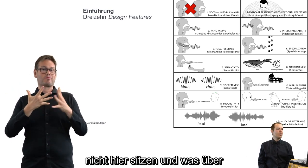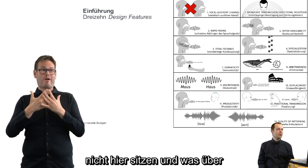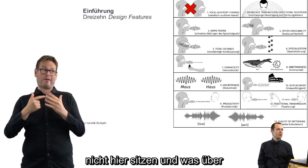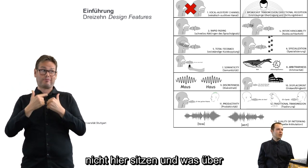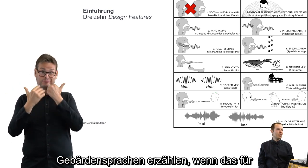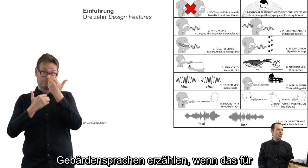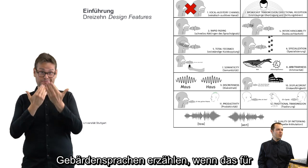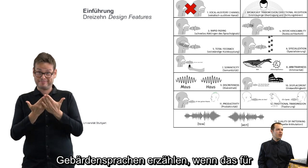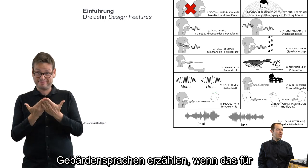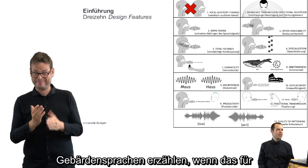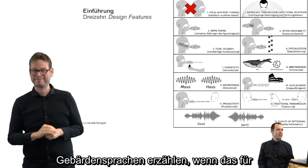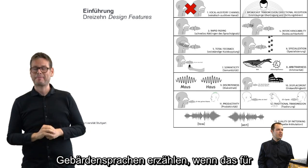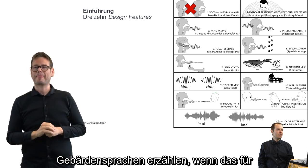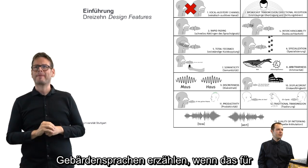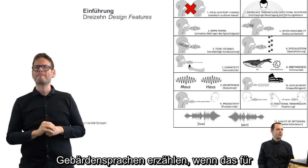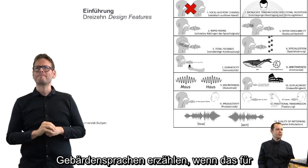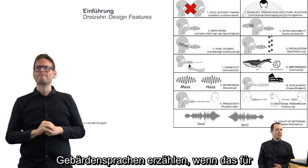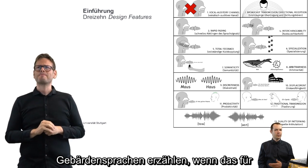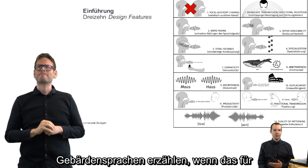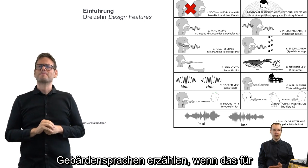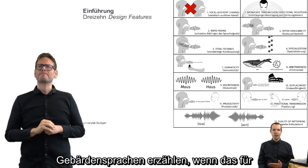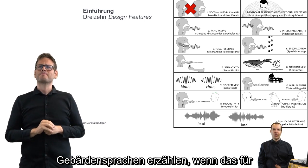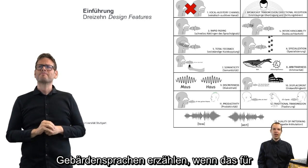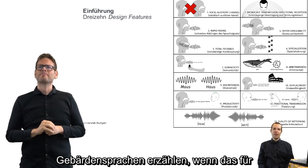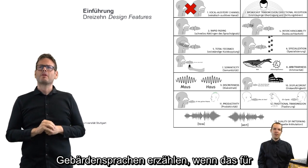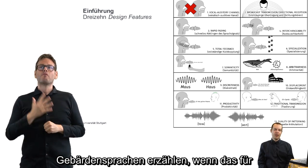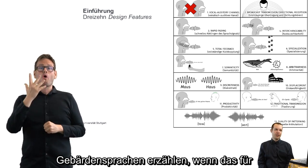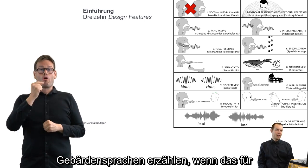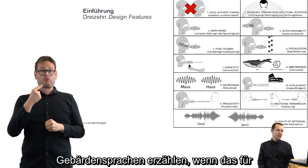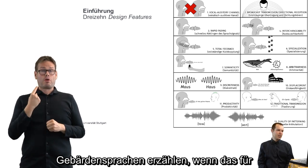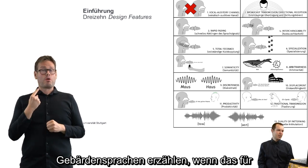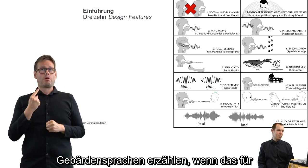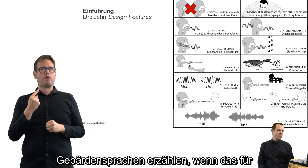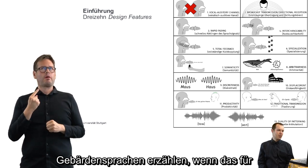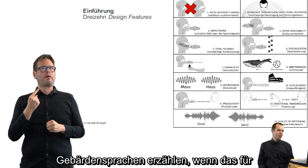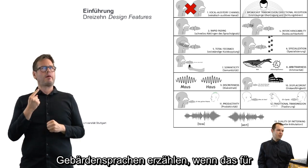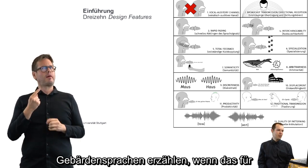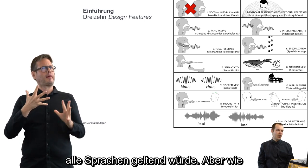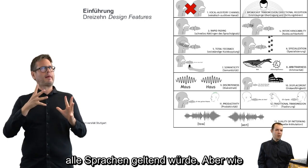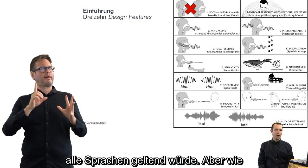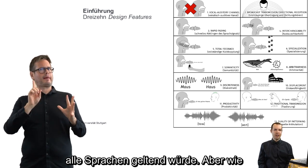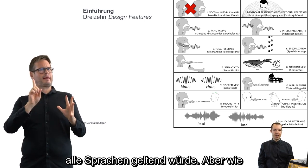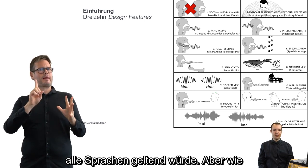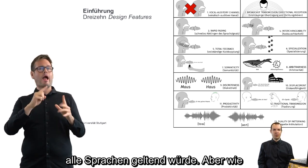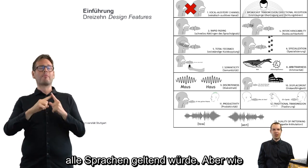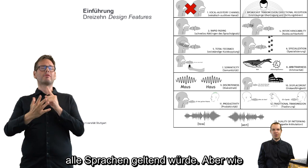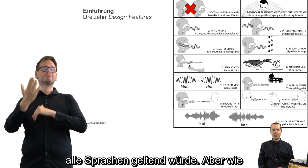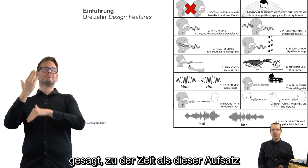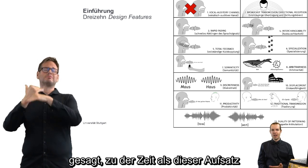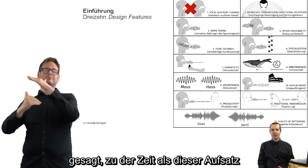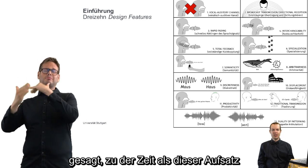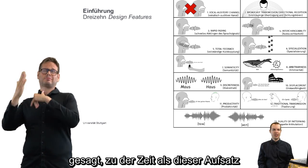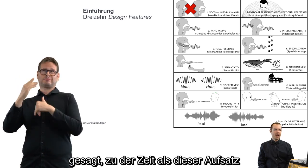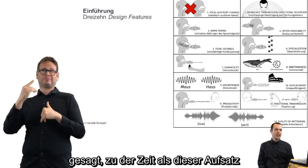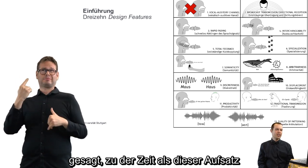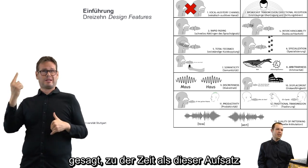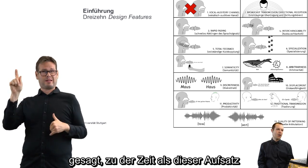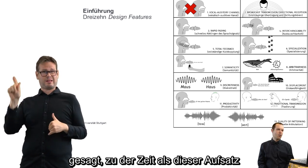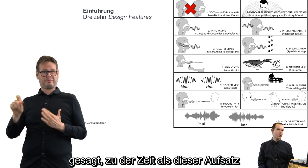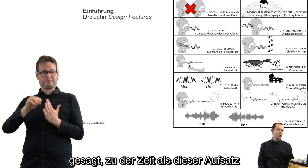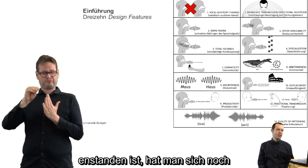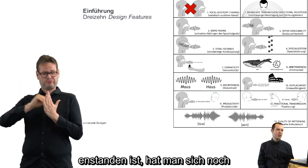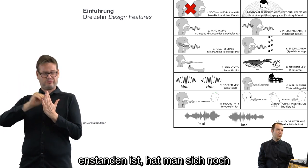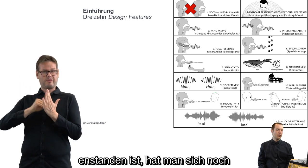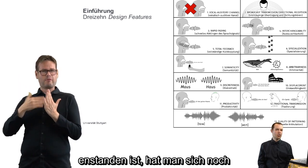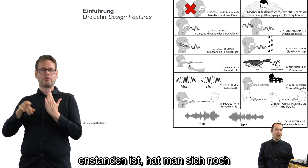und was über Gebärdensprachen erzählen, wenn das für alle Sprachen gelten würde. Aber wie gesagt, zu der Zeit, als